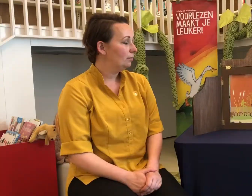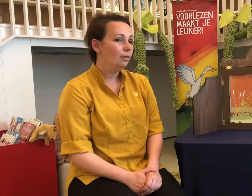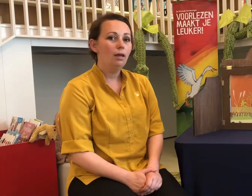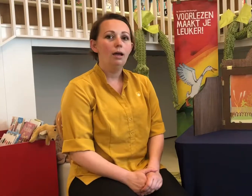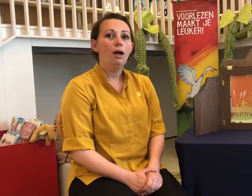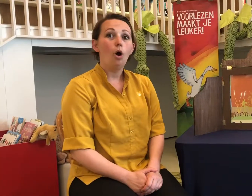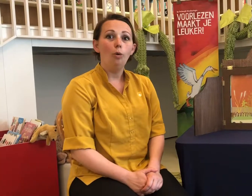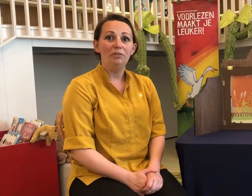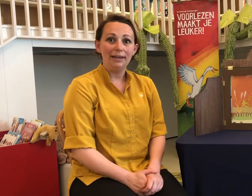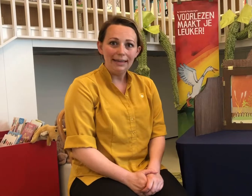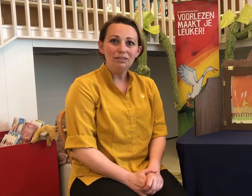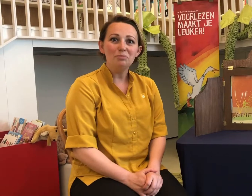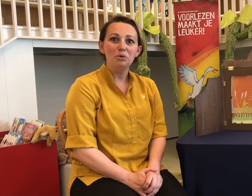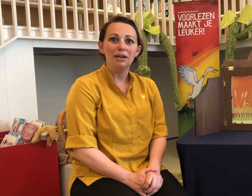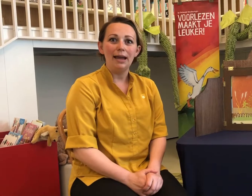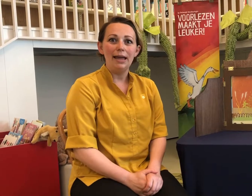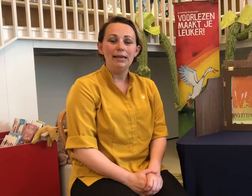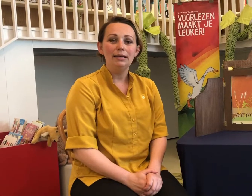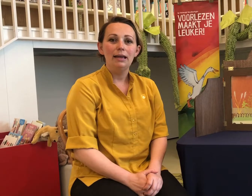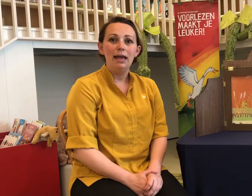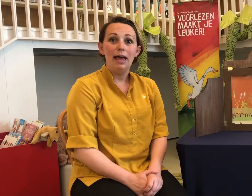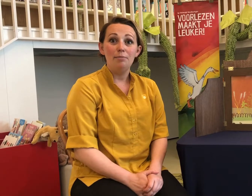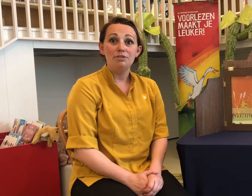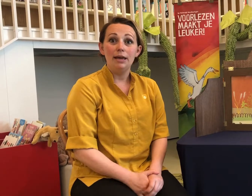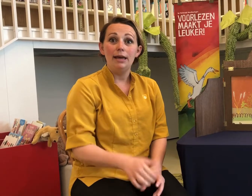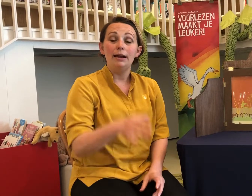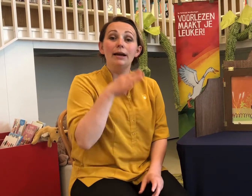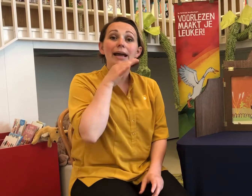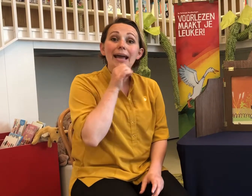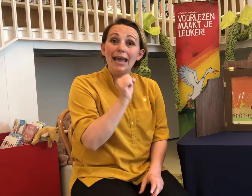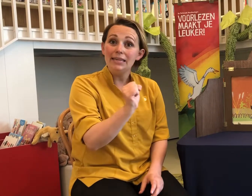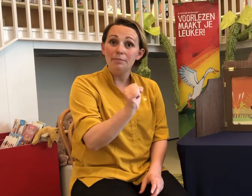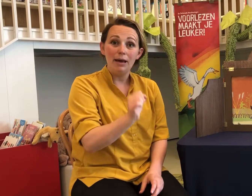Op de kinderboerderij hebben ze er een geitje bij.